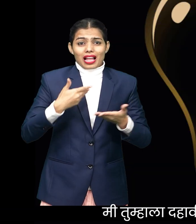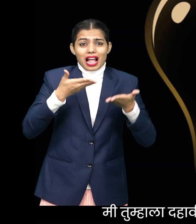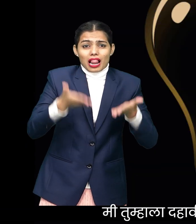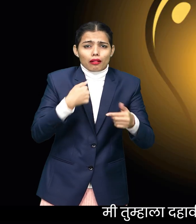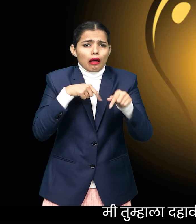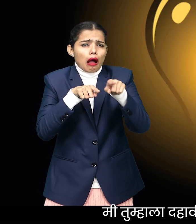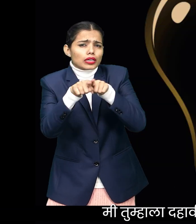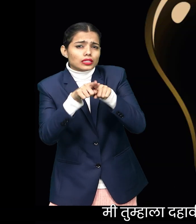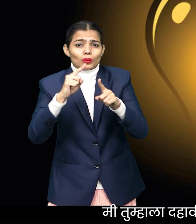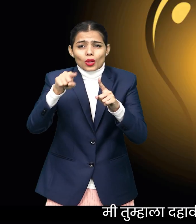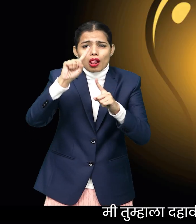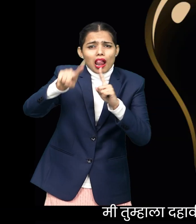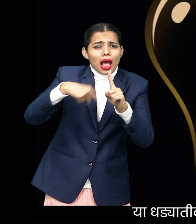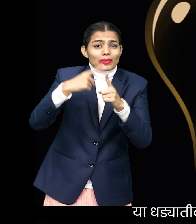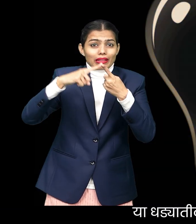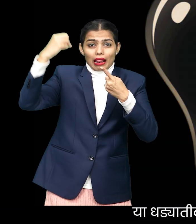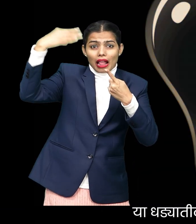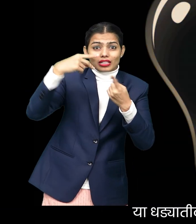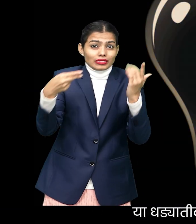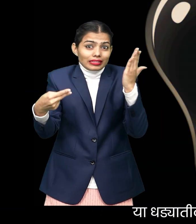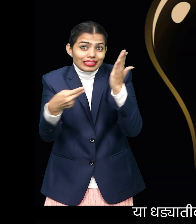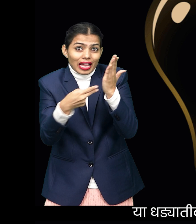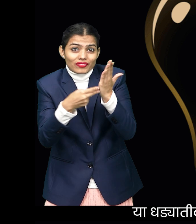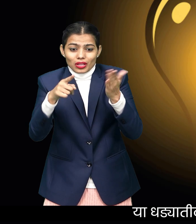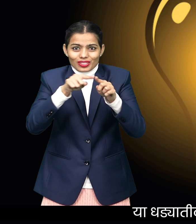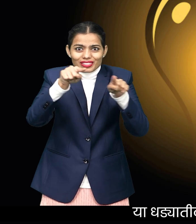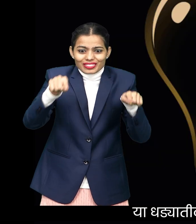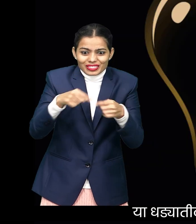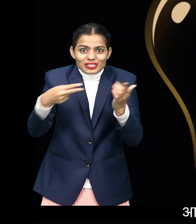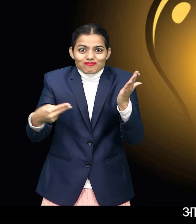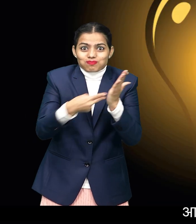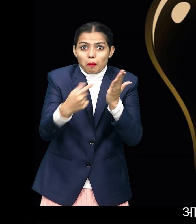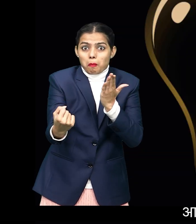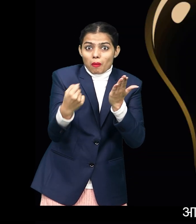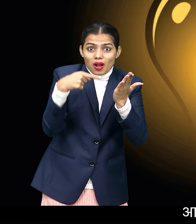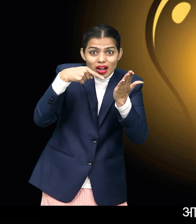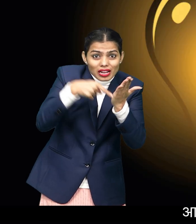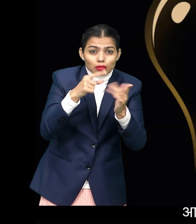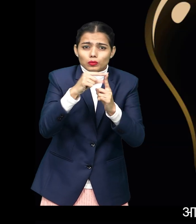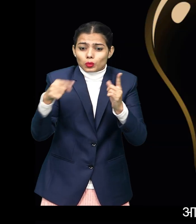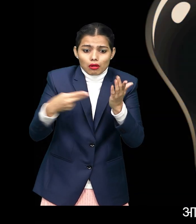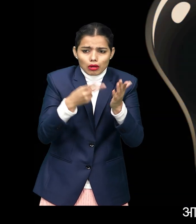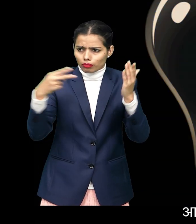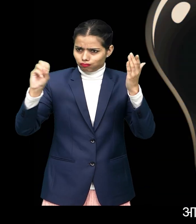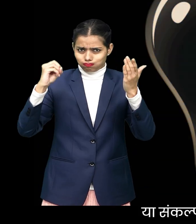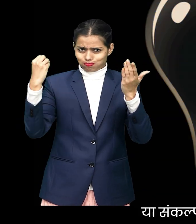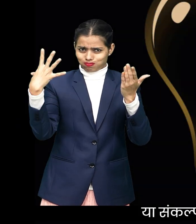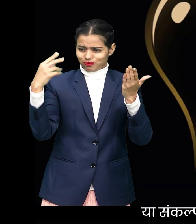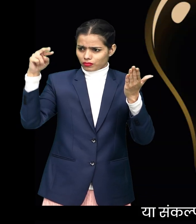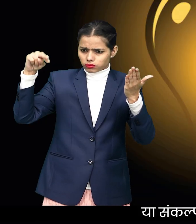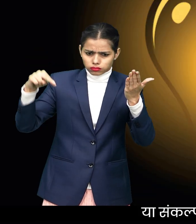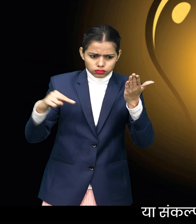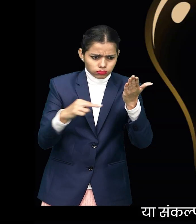तुम्हाला 10वीच्या भौतिकशास्त्रातील वीज या धड्यातील विद्युत भार, विद्युत प्रवाह आणि विद्युत विभव